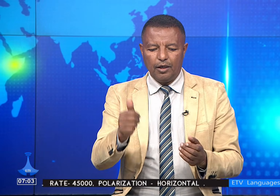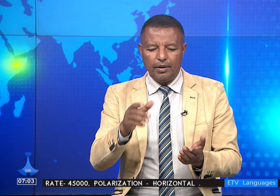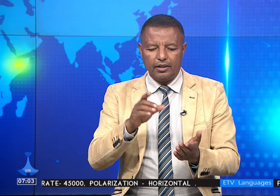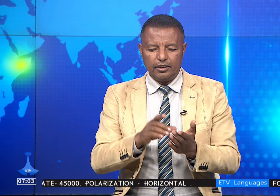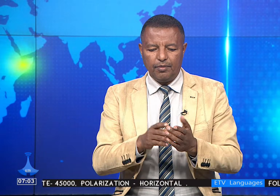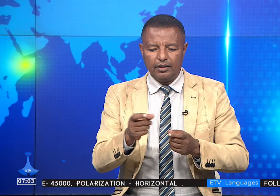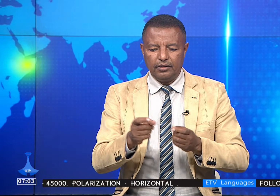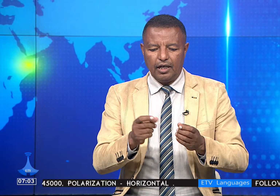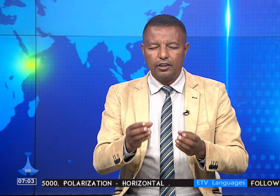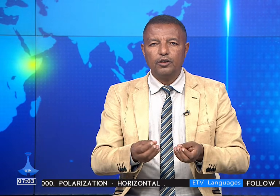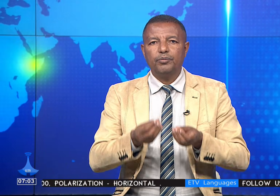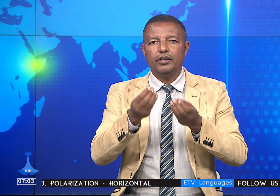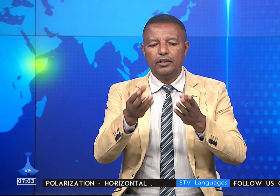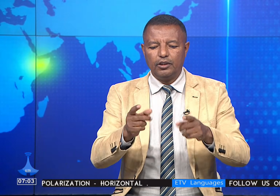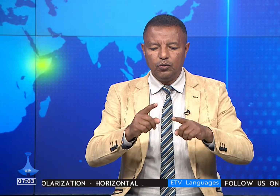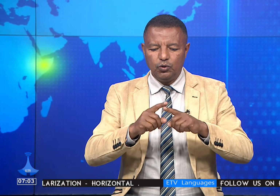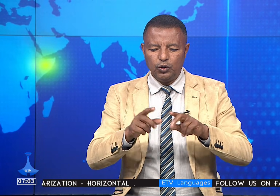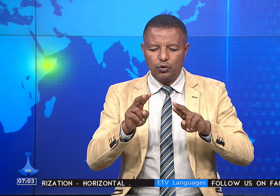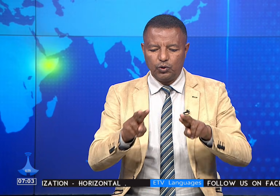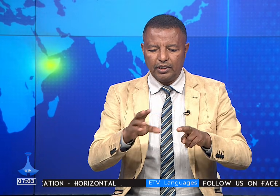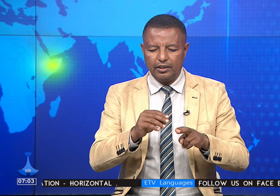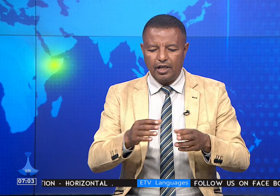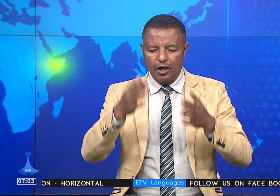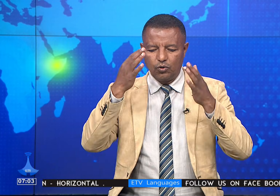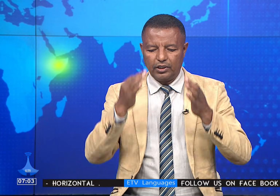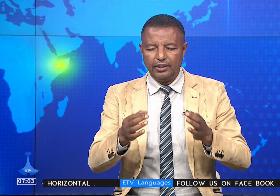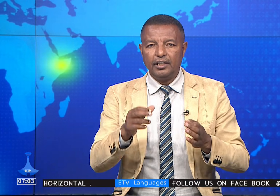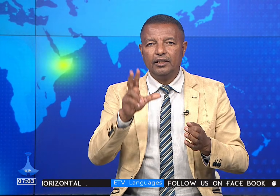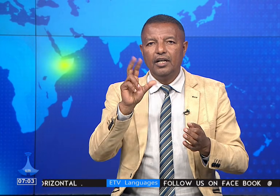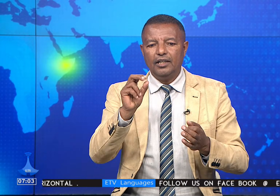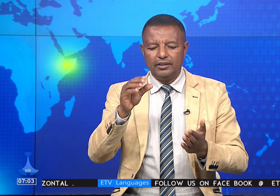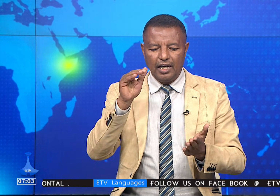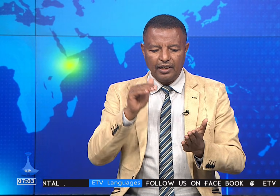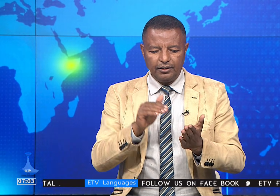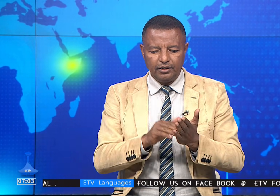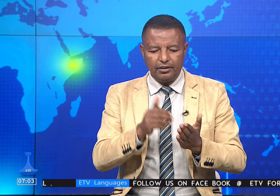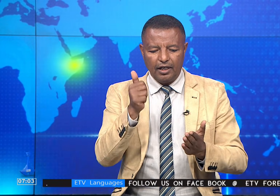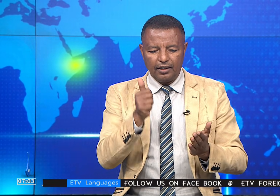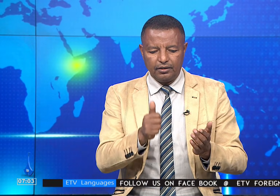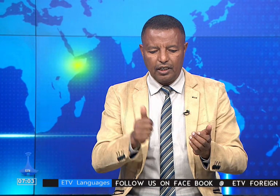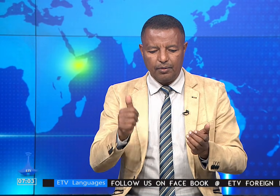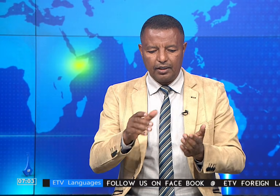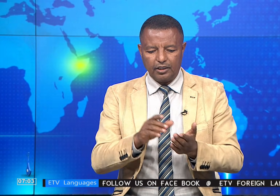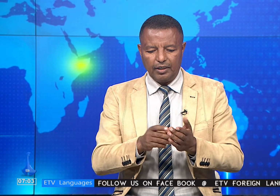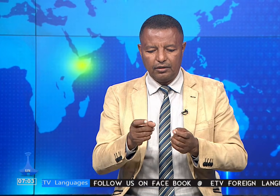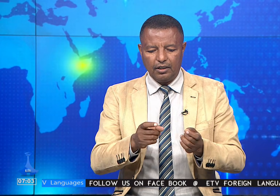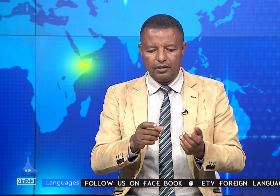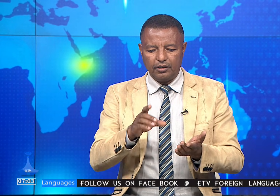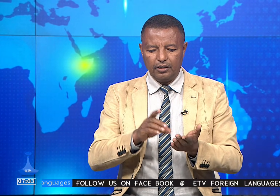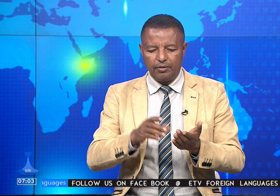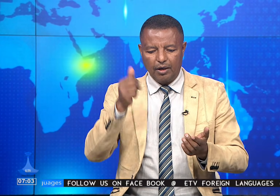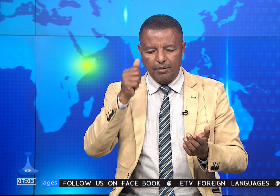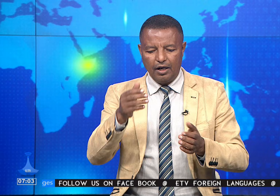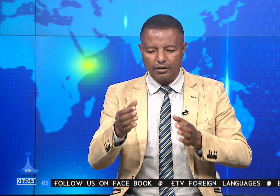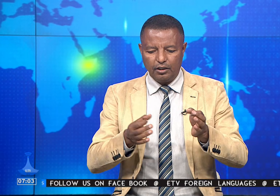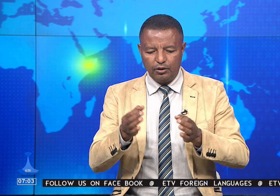የአዲስ አበባ ከተማ አስተዳደር በሰጠው ልዩ ትኩረትና ቁርጠኝነት ለ30 ሺህ የአዲስ አበባ ከተማ አስተዳደር